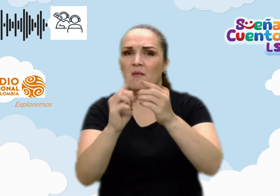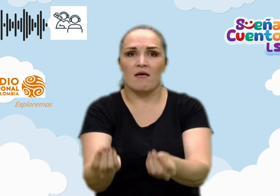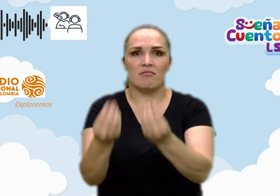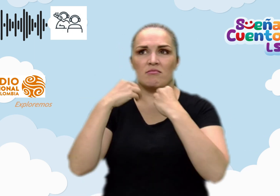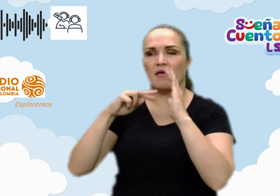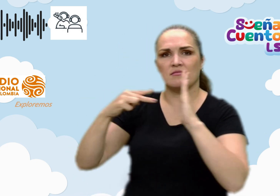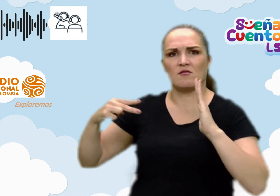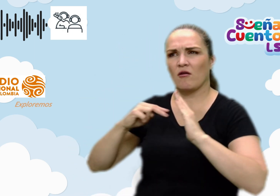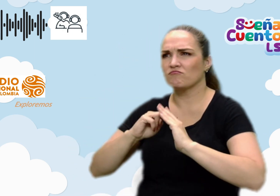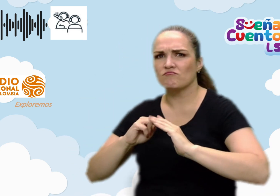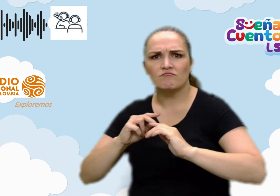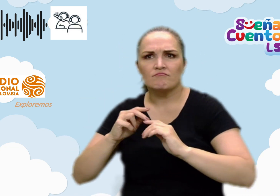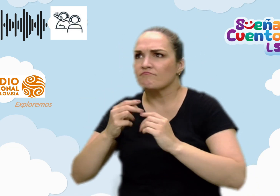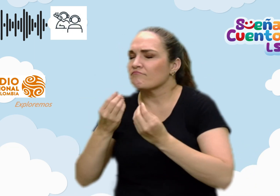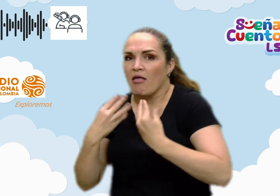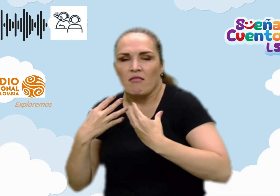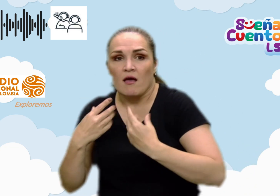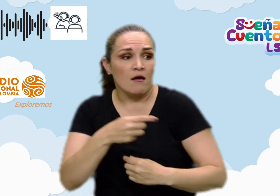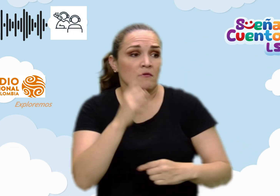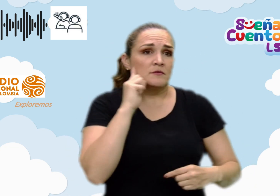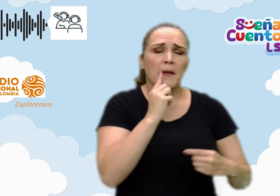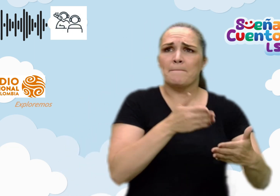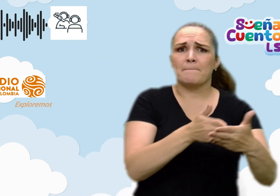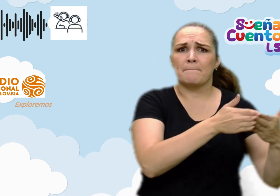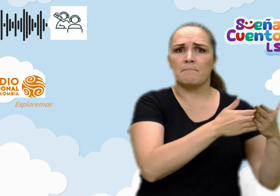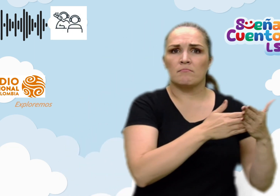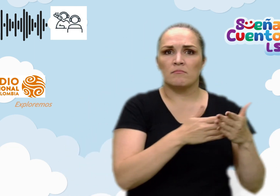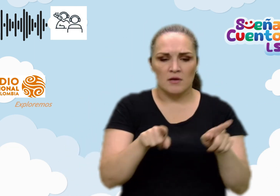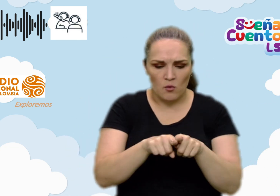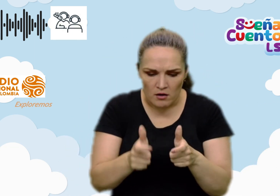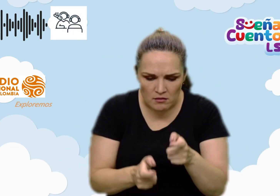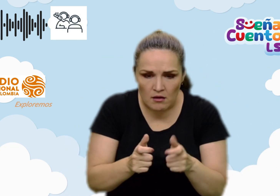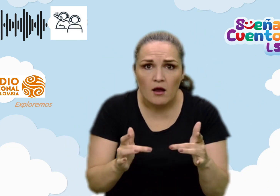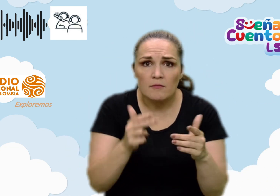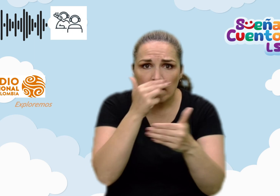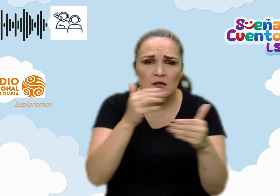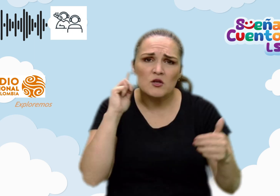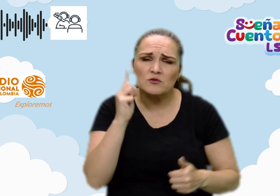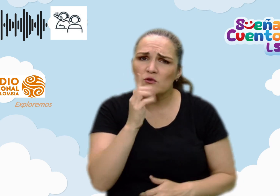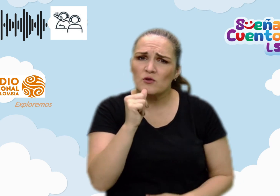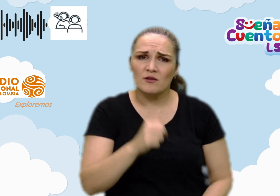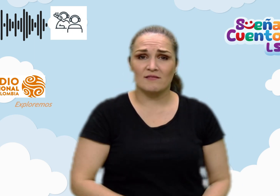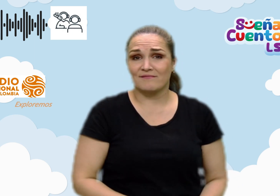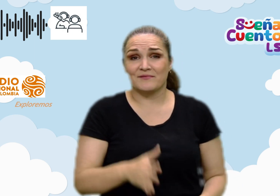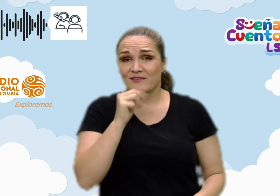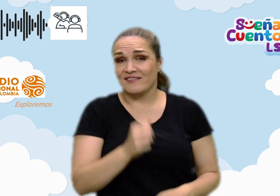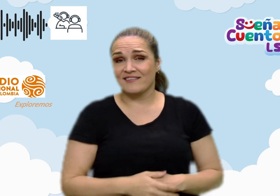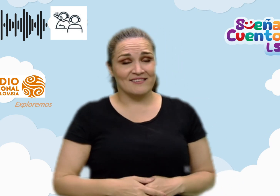el internet, todo lo que posibilita la tecnología que los niños sordos no la tienen. Ahora que lo pienso, no hay videojuegos para niños